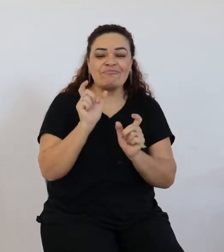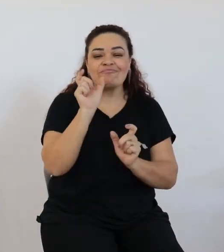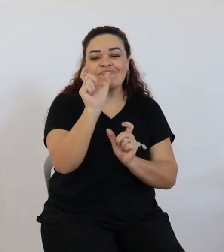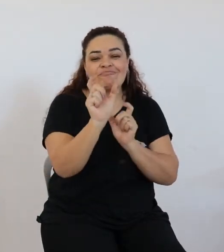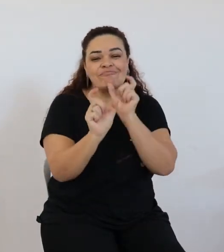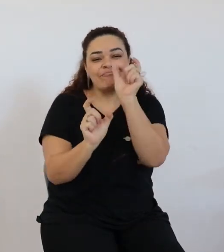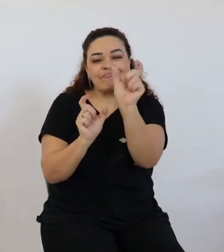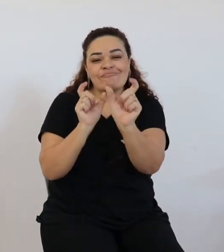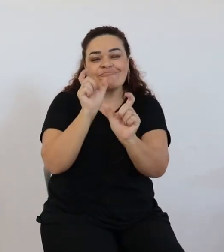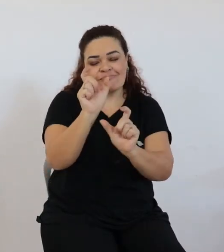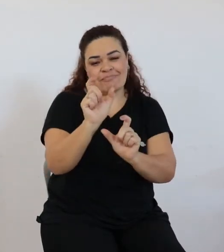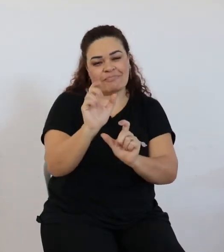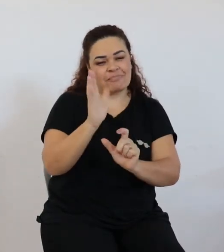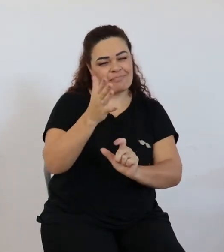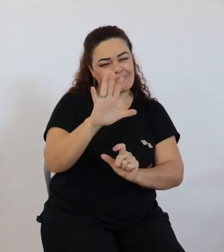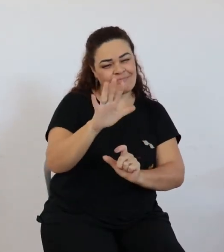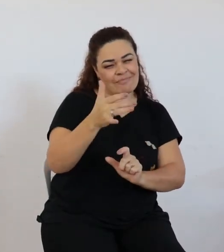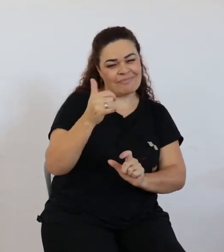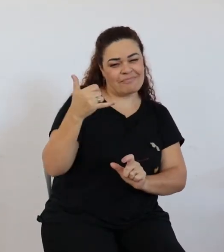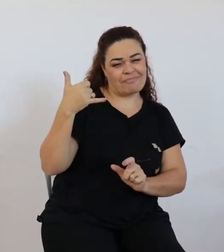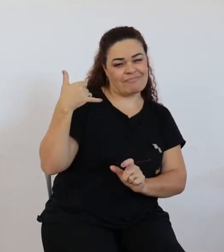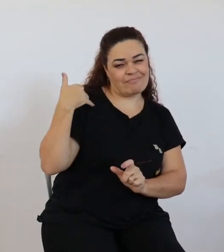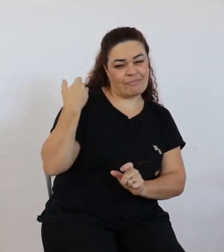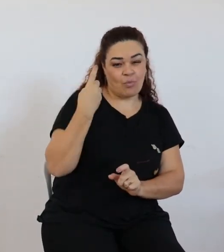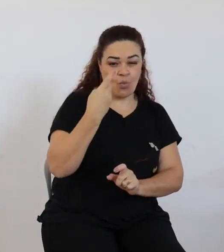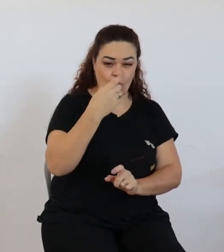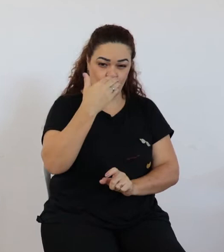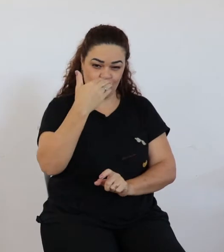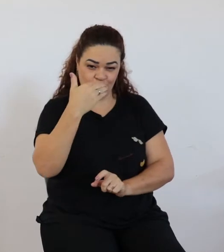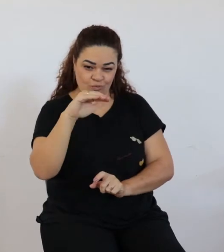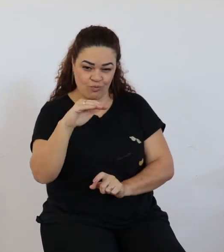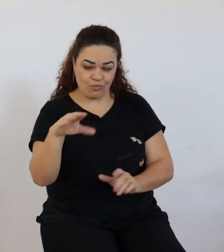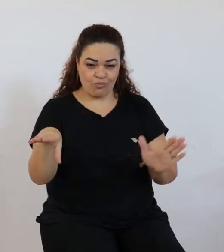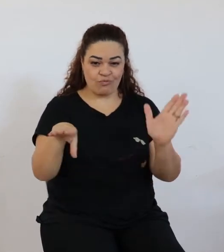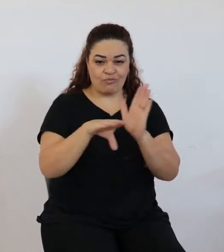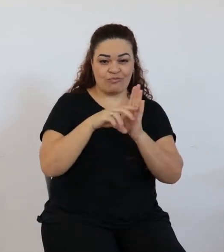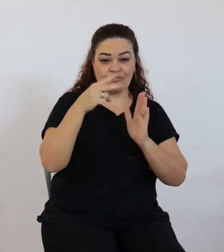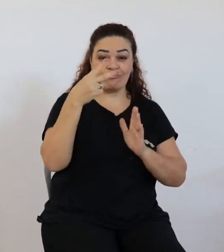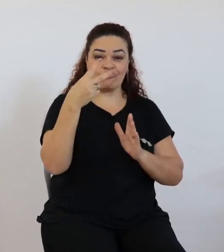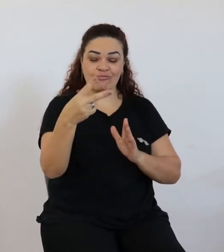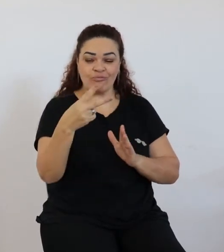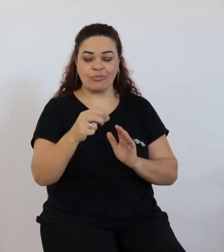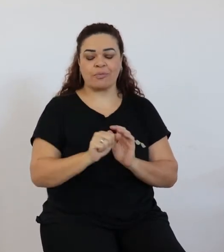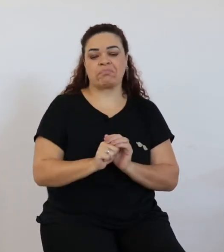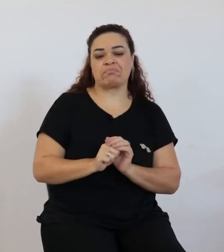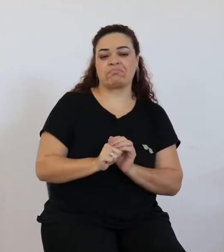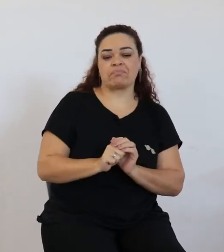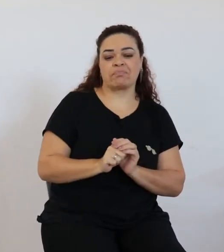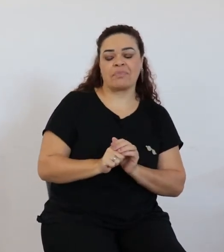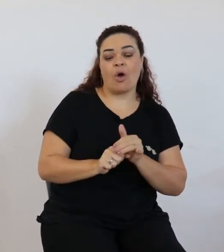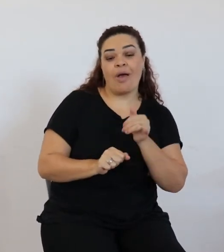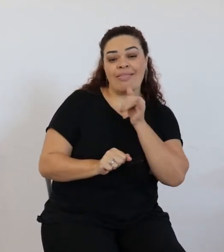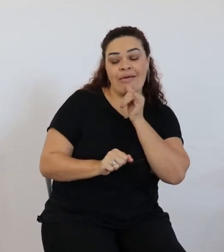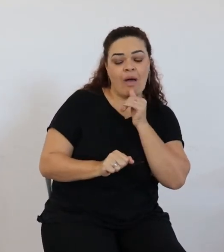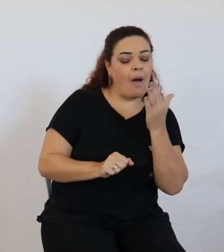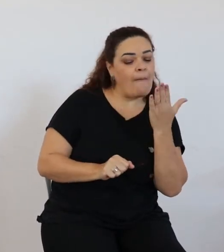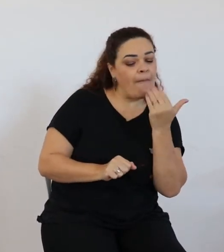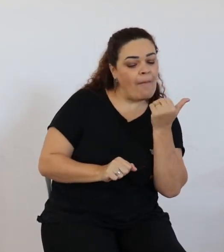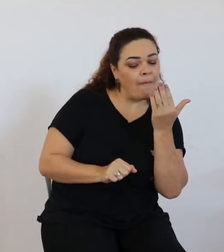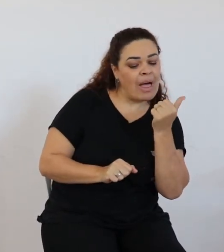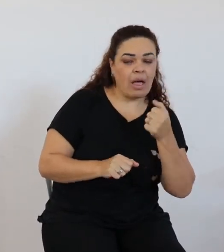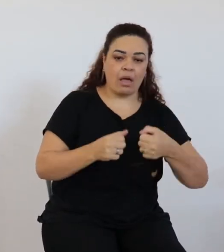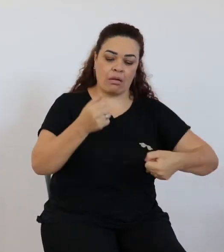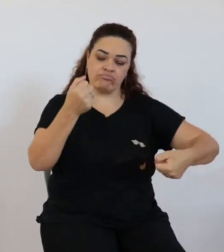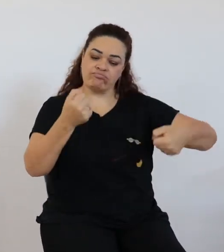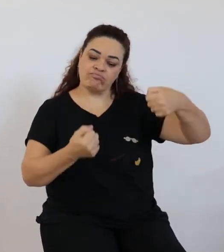a 2, ela começa a juntar 2 palavrinhas, por exemplo, quer papá, dá carro, e o que